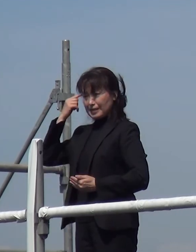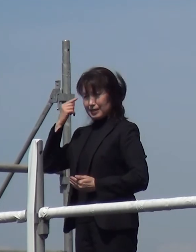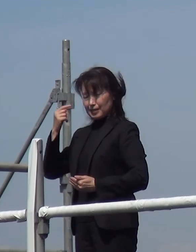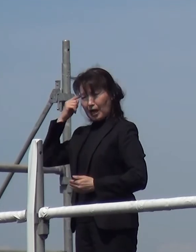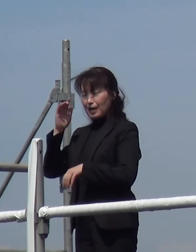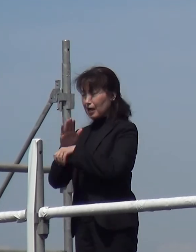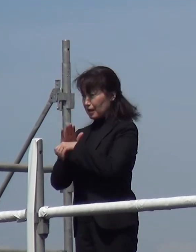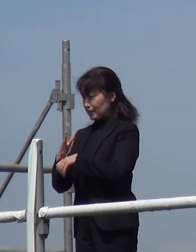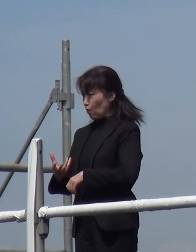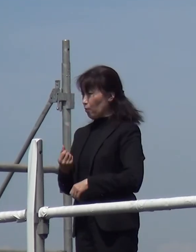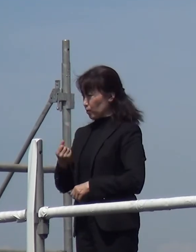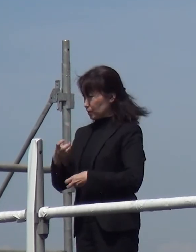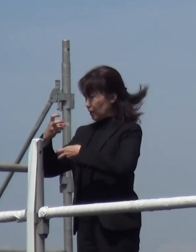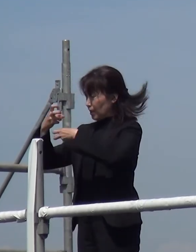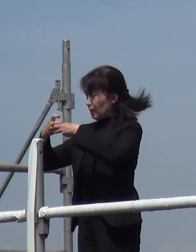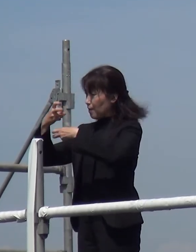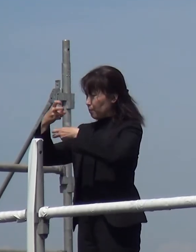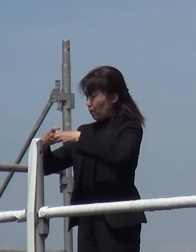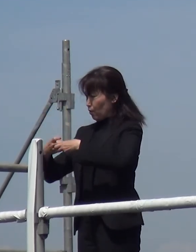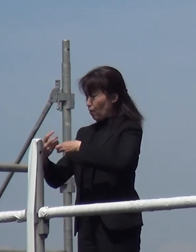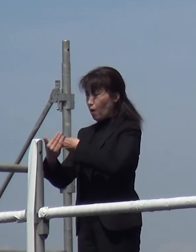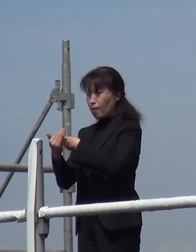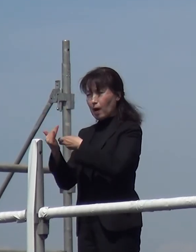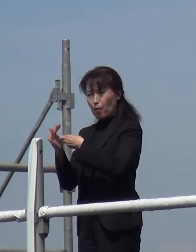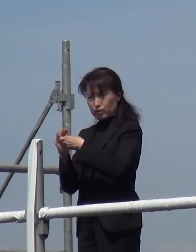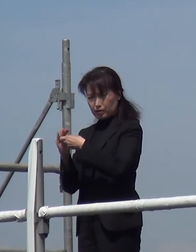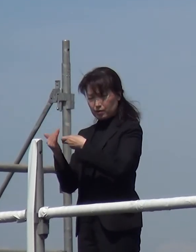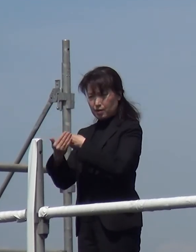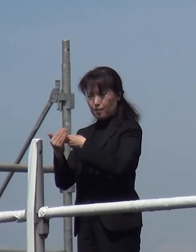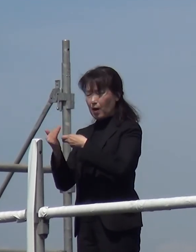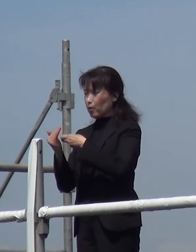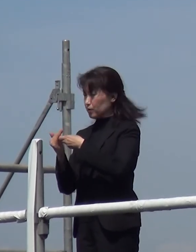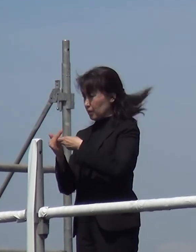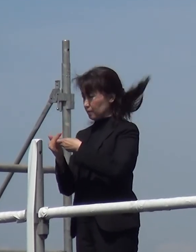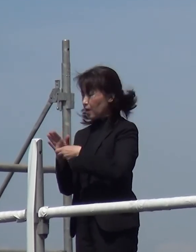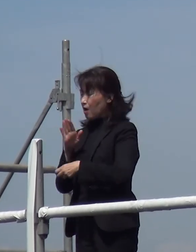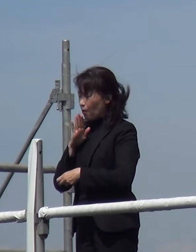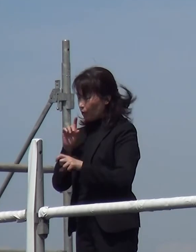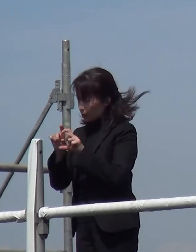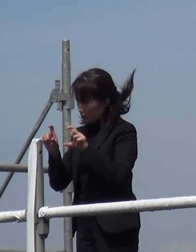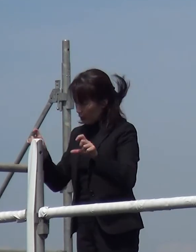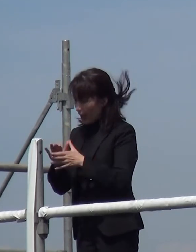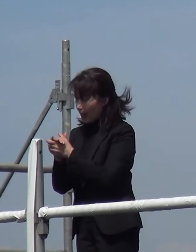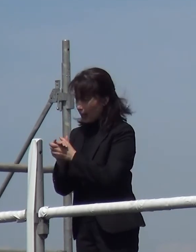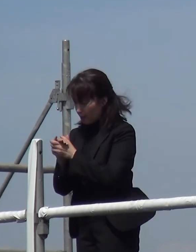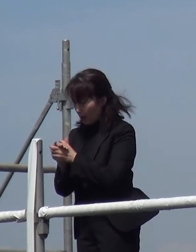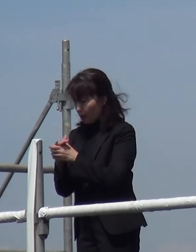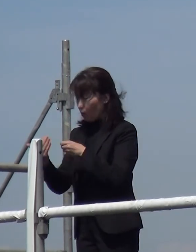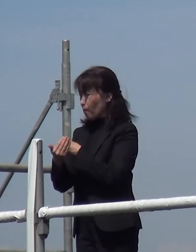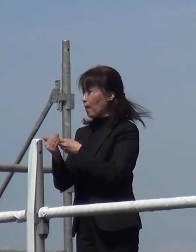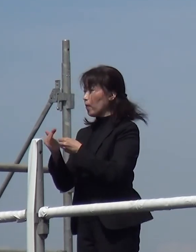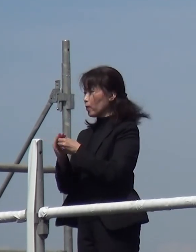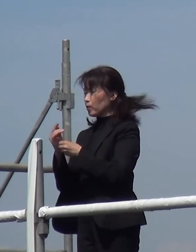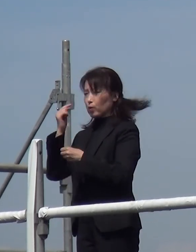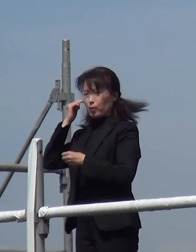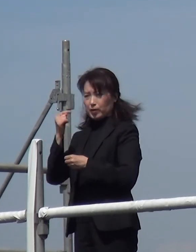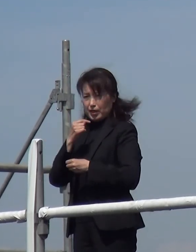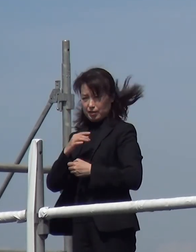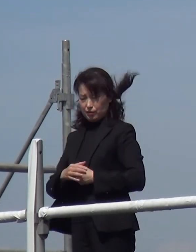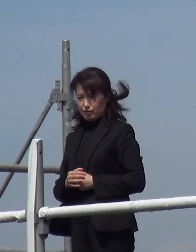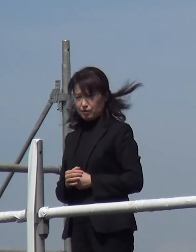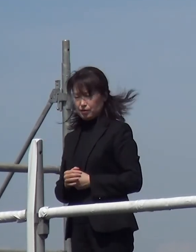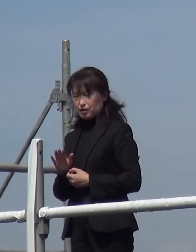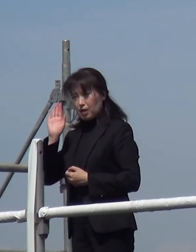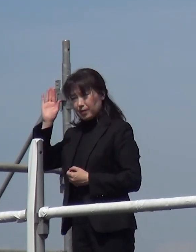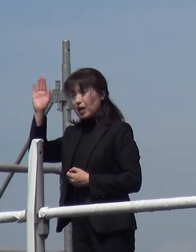って憲法というものを守ろうとしている、本当の平和という主義を守ろうとしている、そして